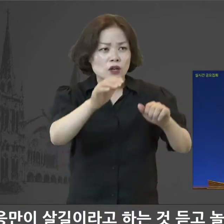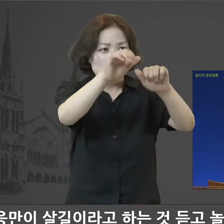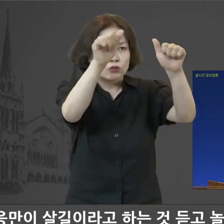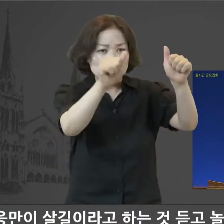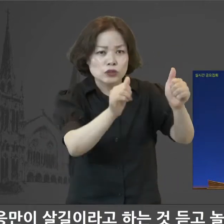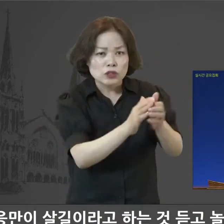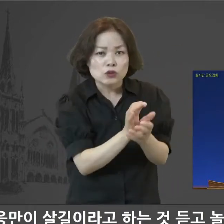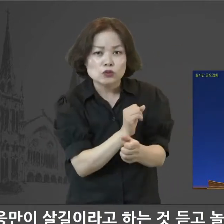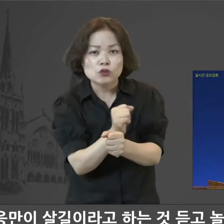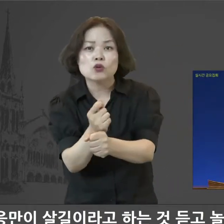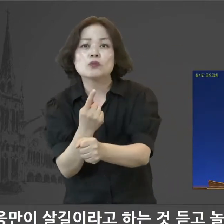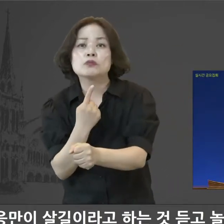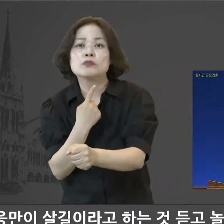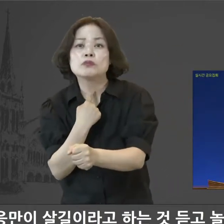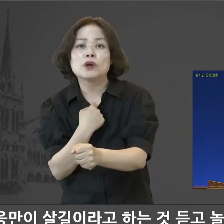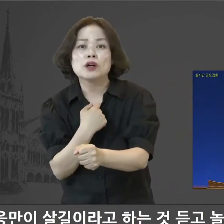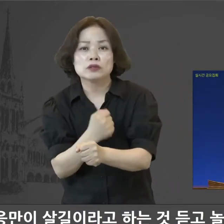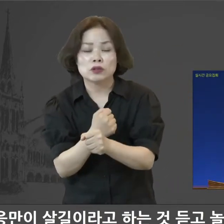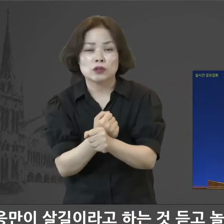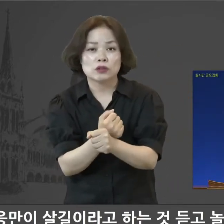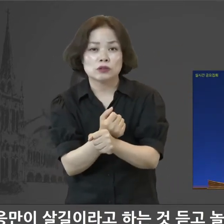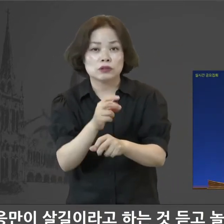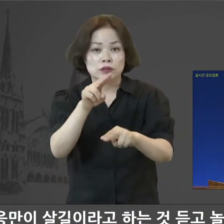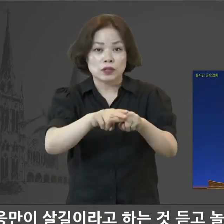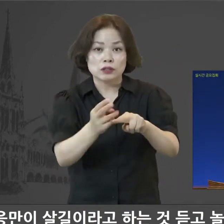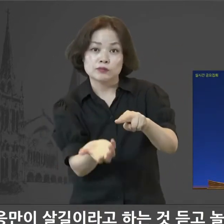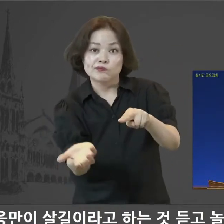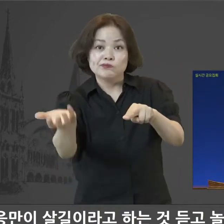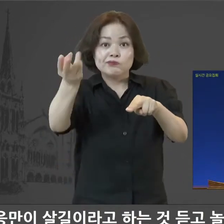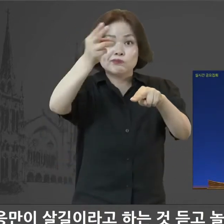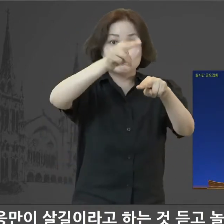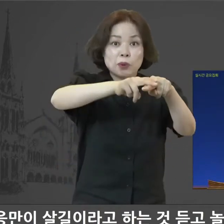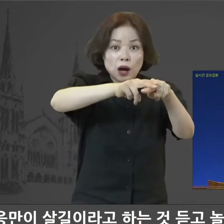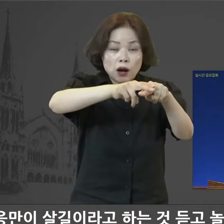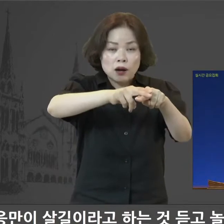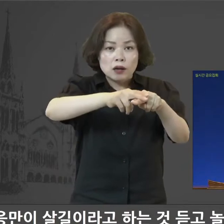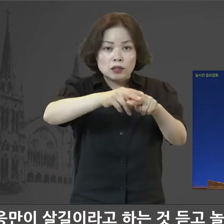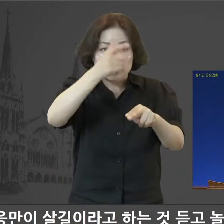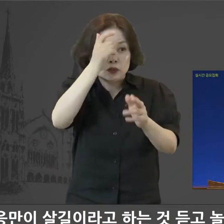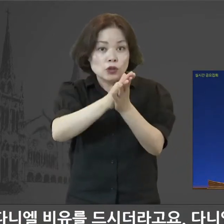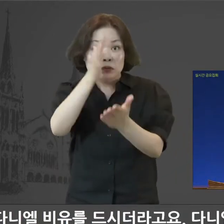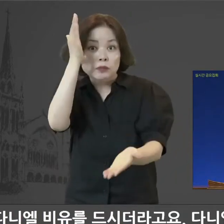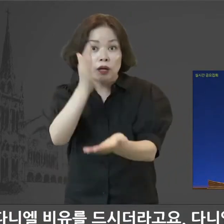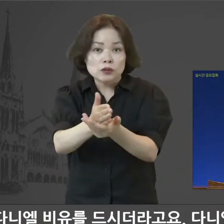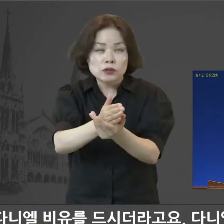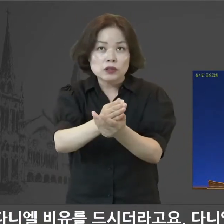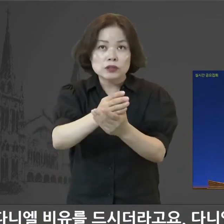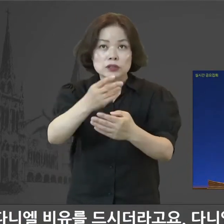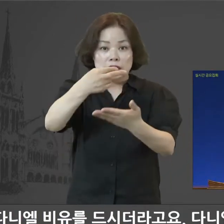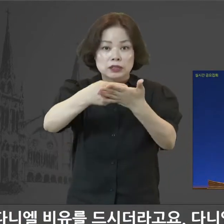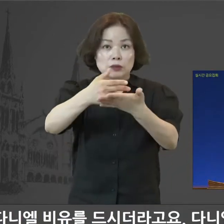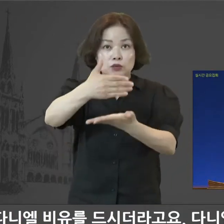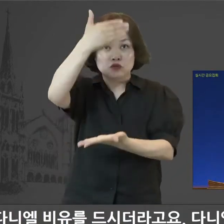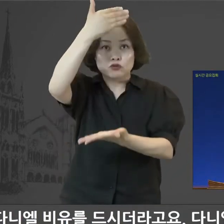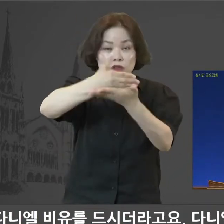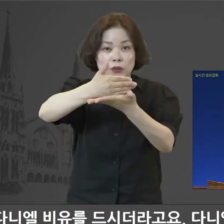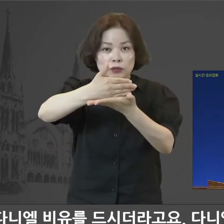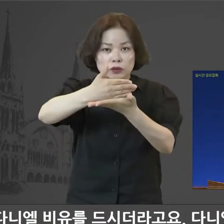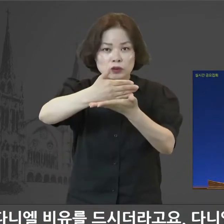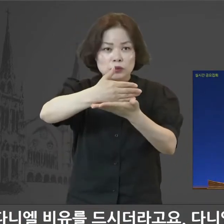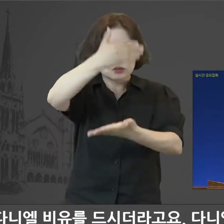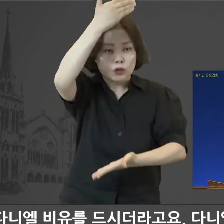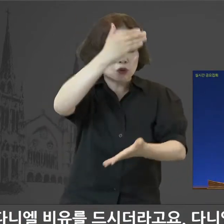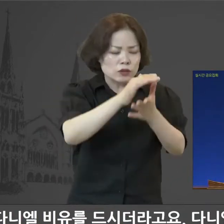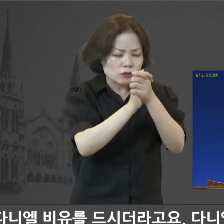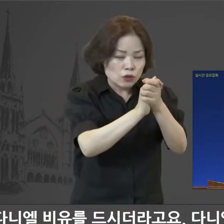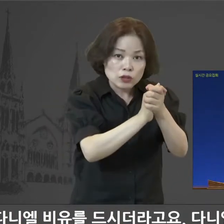나라에 포로로 잡혀와갖고 고위직까지 올라갔잖아요. 근데 기도하지 마라 그랬더니 창문 열고 기도했다고, 우리도 그렇게 해야